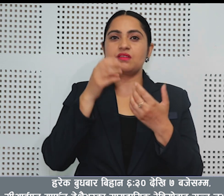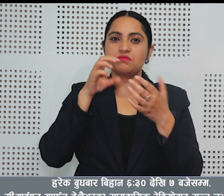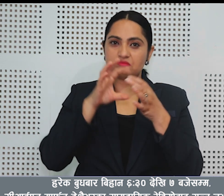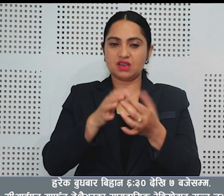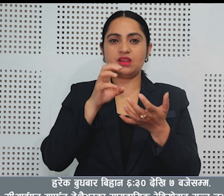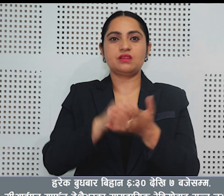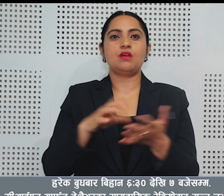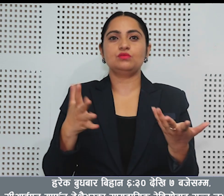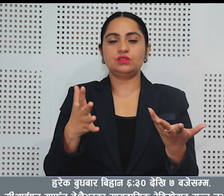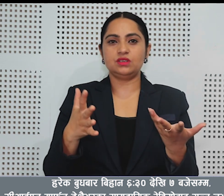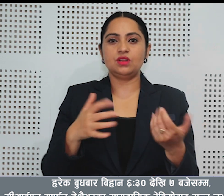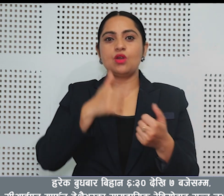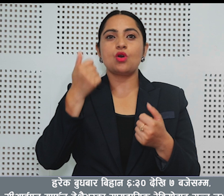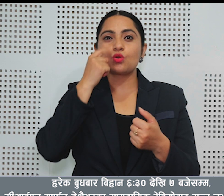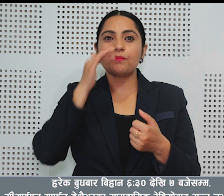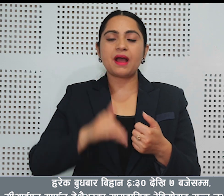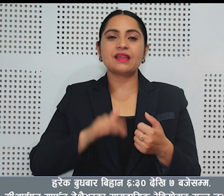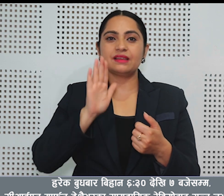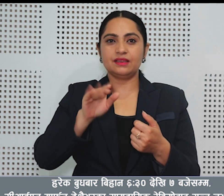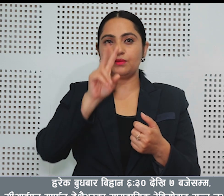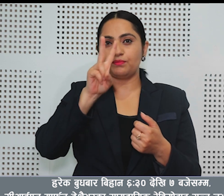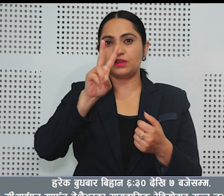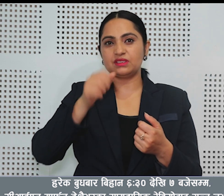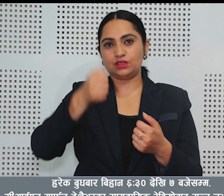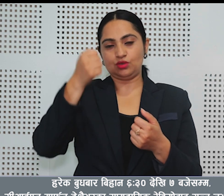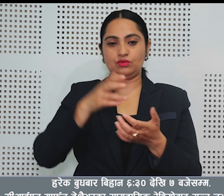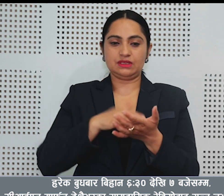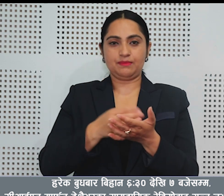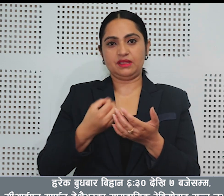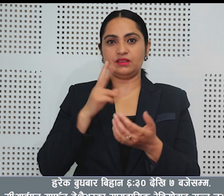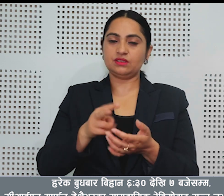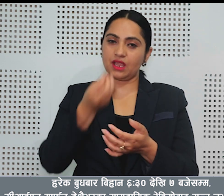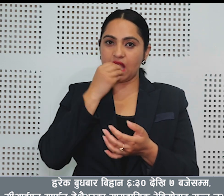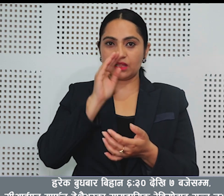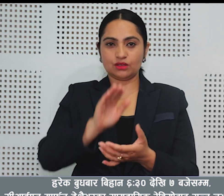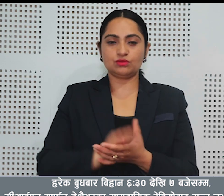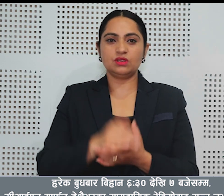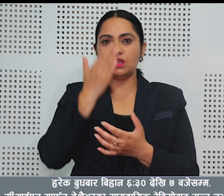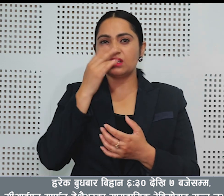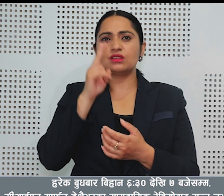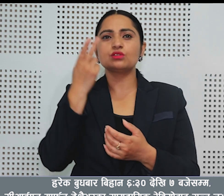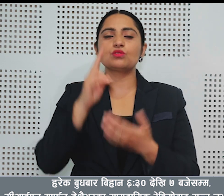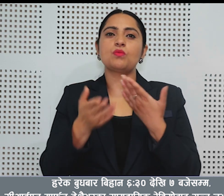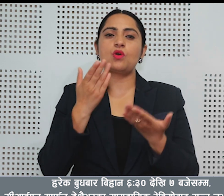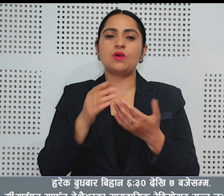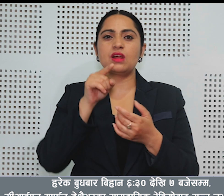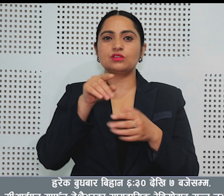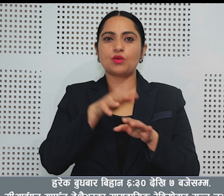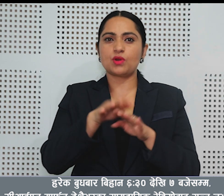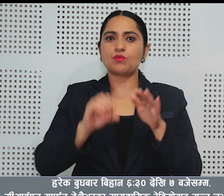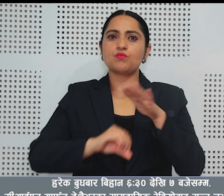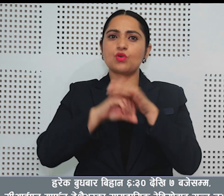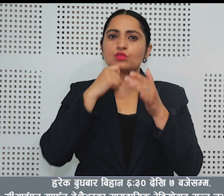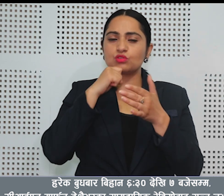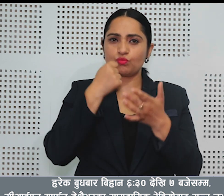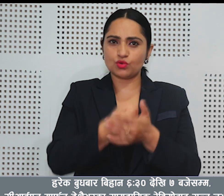एउटा अशोक भाइले 25 किलो चामल ल्याइदिएर त्यही खाँदैछौँ अहिले। किन त्यस्तो भएको होला? तपाईँहरूको चाहिँ पहुँच